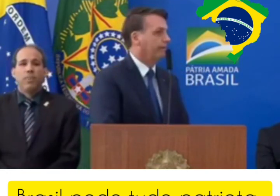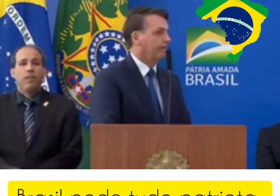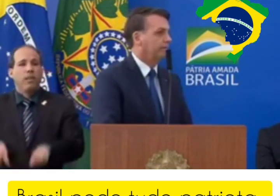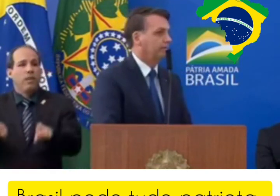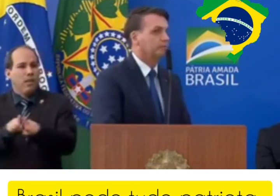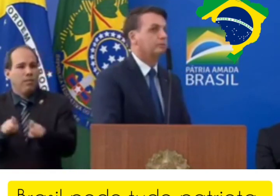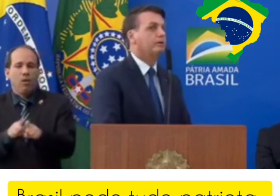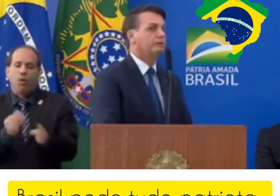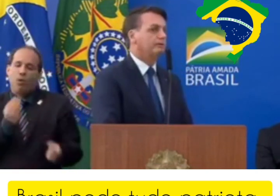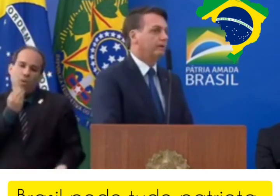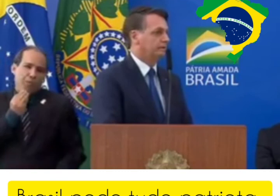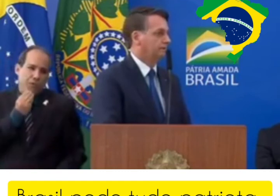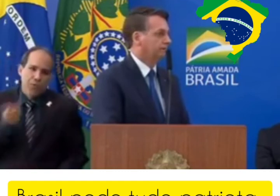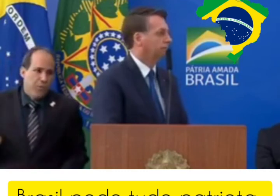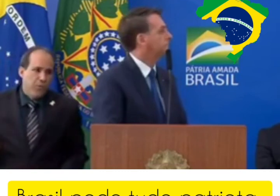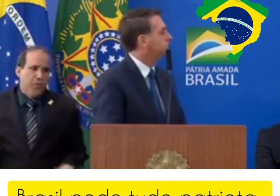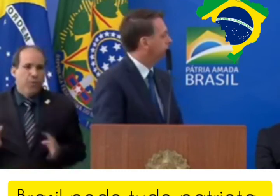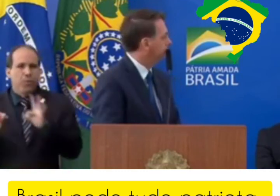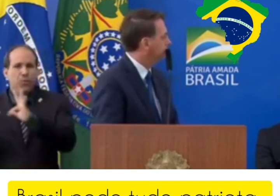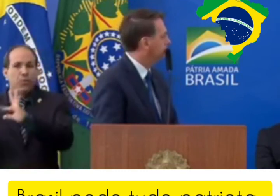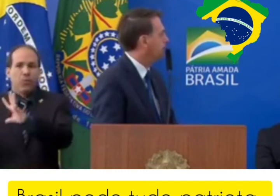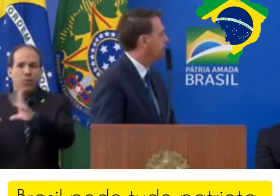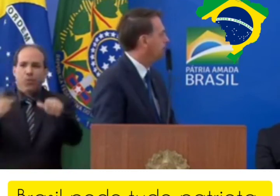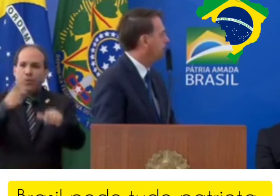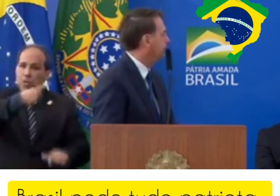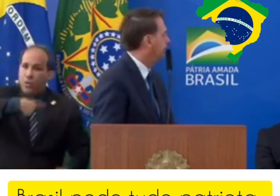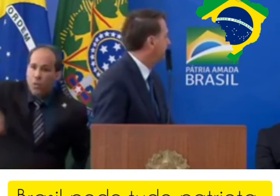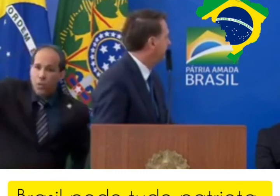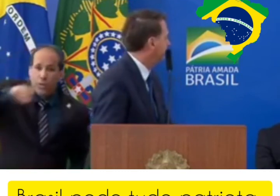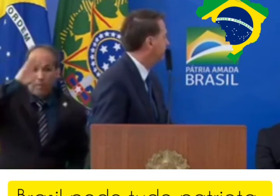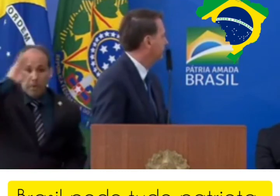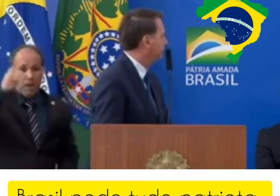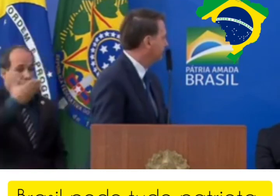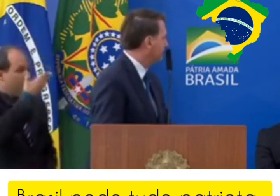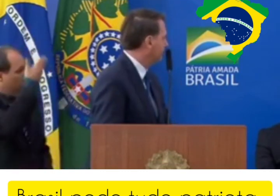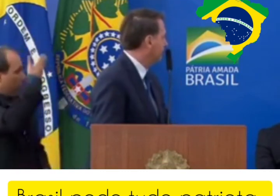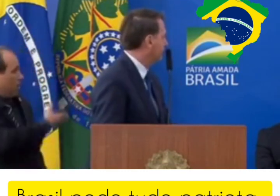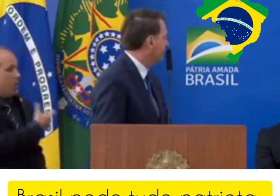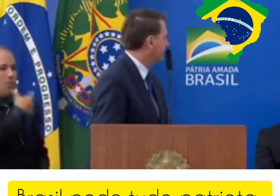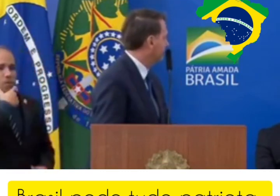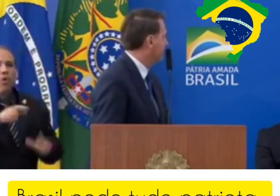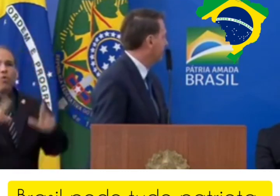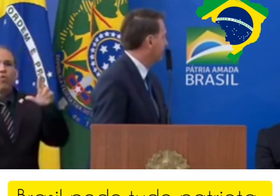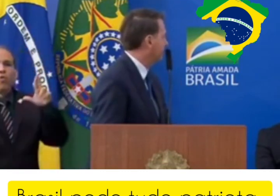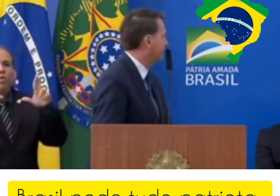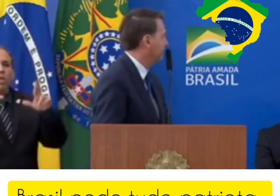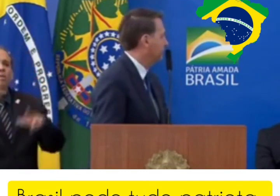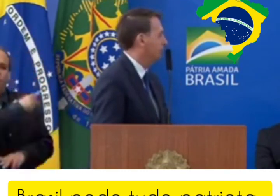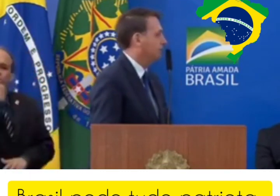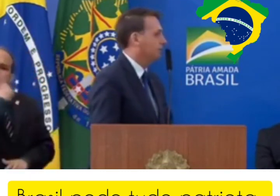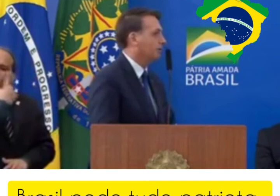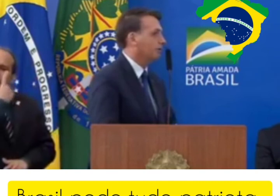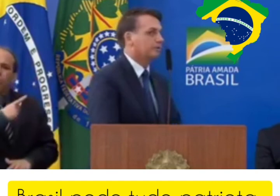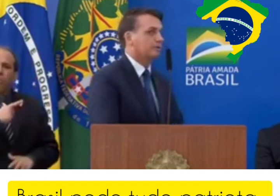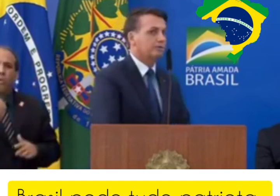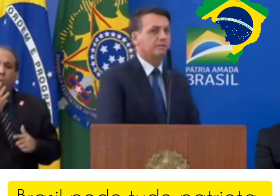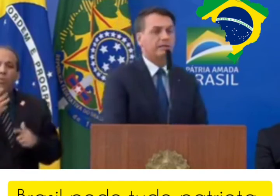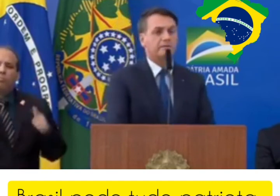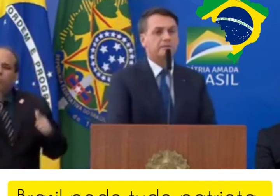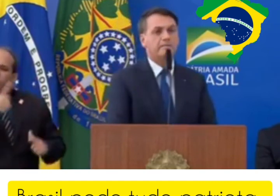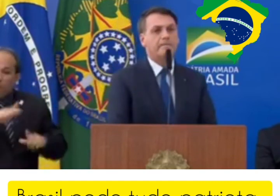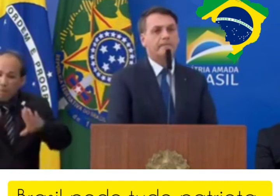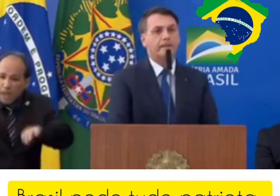E, obviamente, todos nós, em especial o Mandetta aqui, torcemos pelo seu sucesso, porque o